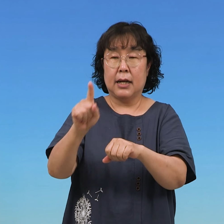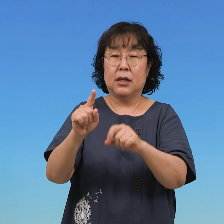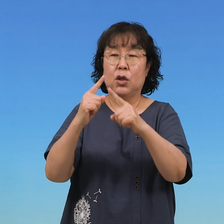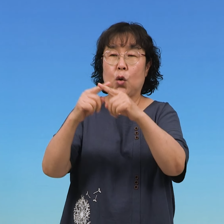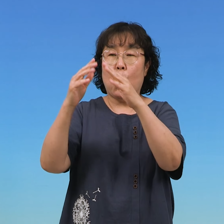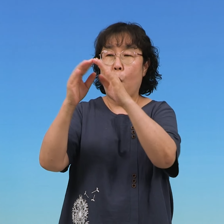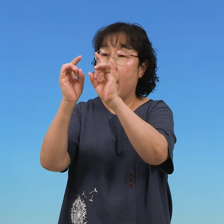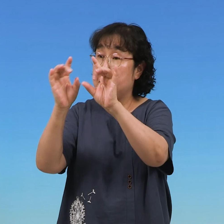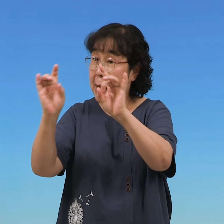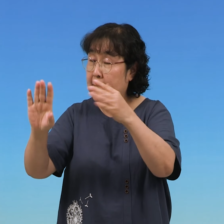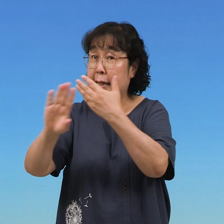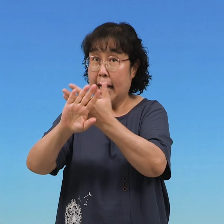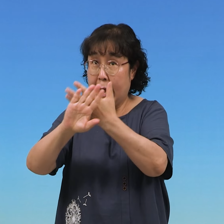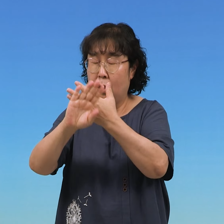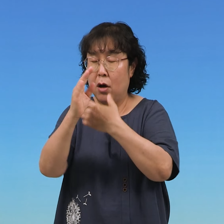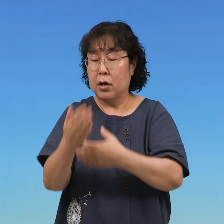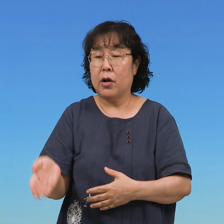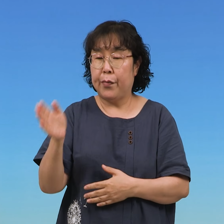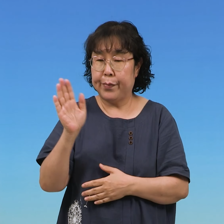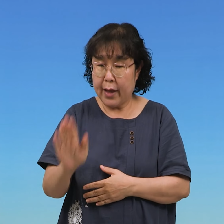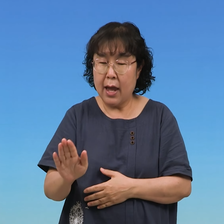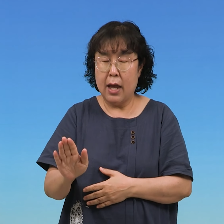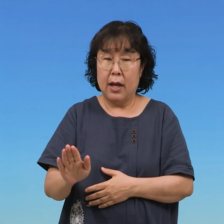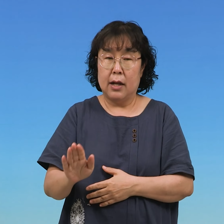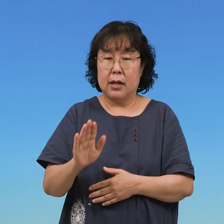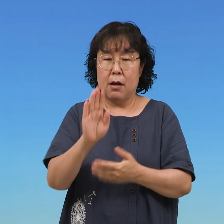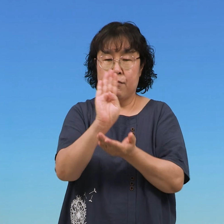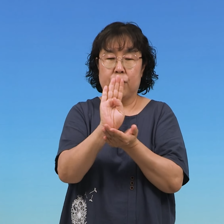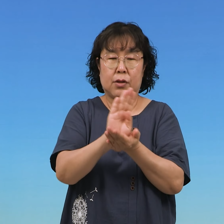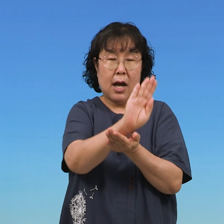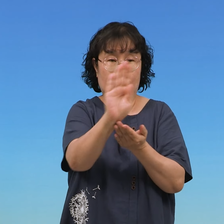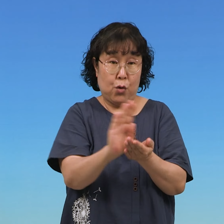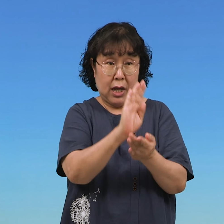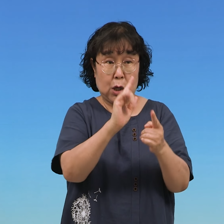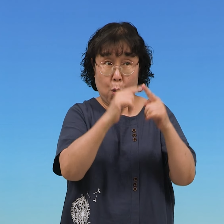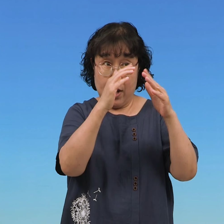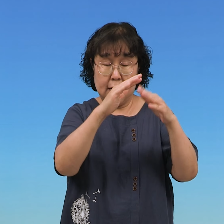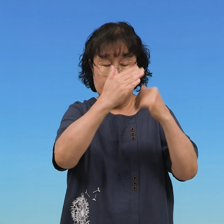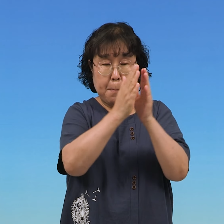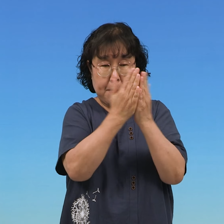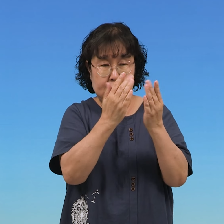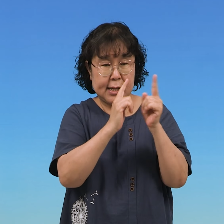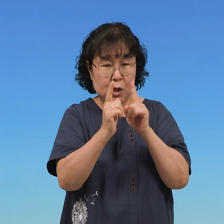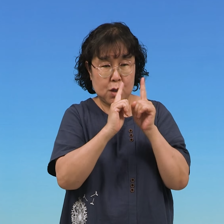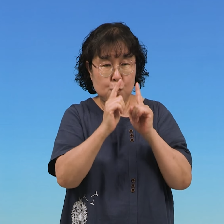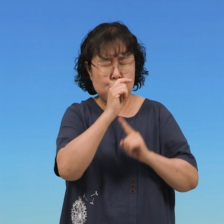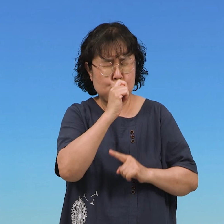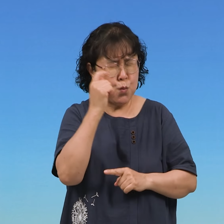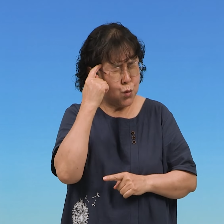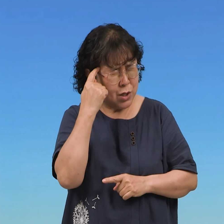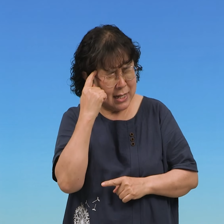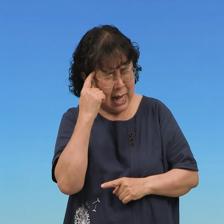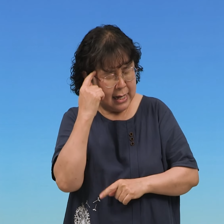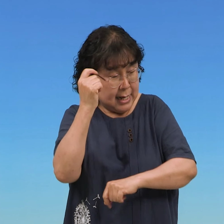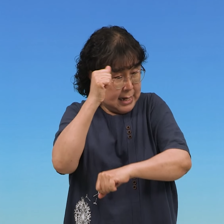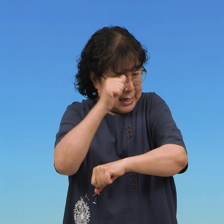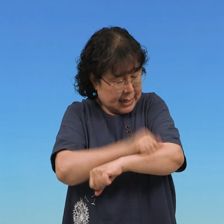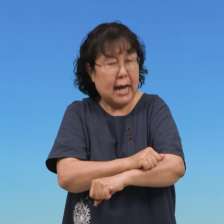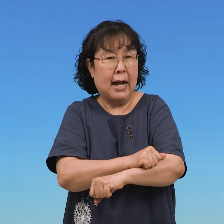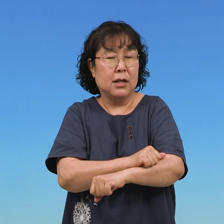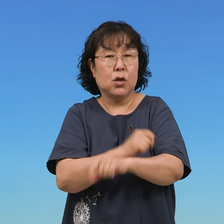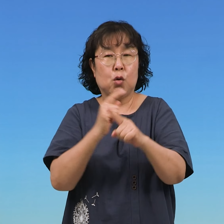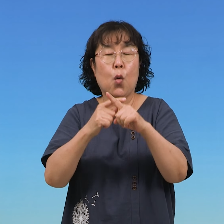섬기기를 잘하는 교회다, 이런 것보다 더 중요한 건, 그 교회는 말씀 묵상 잘하는 교회야. 이게 제